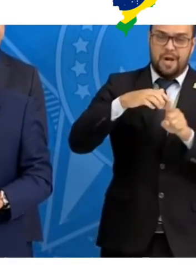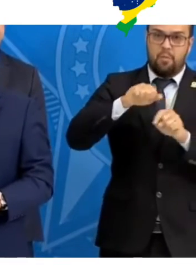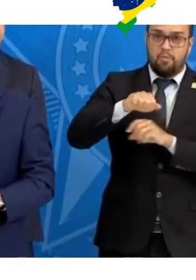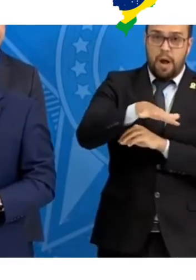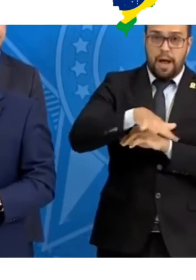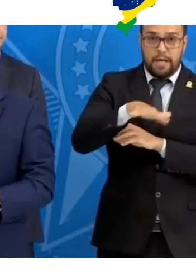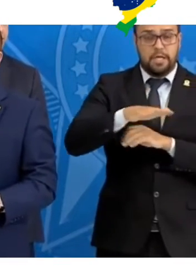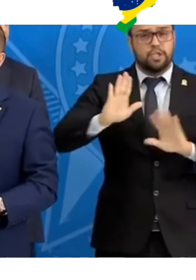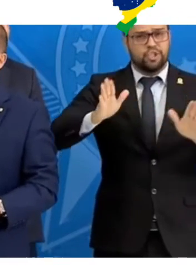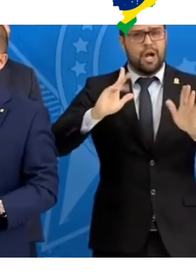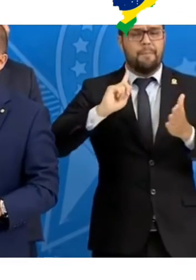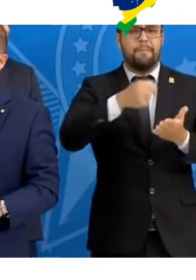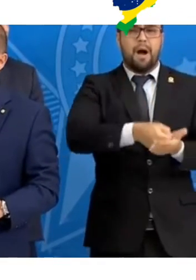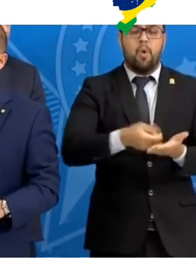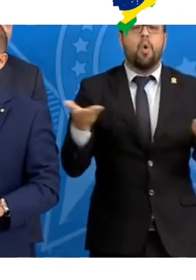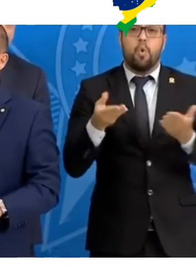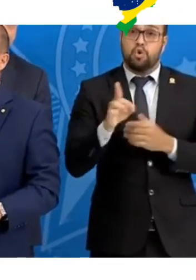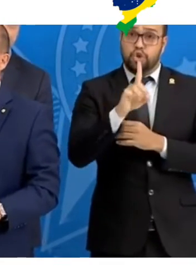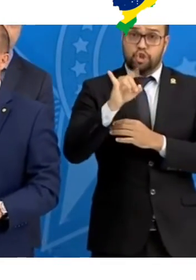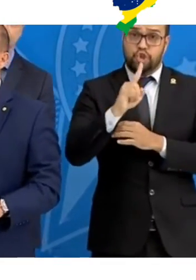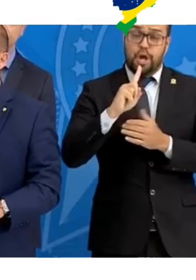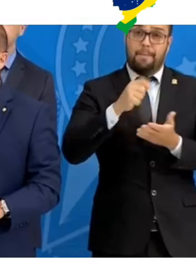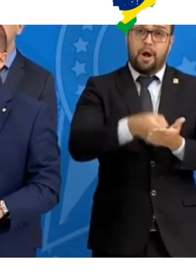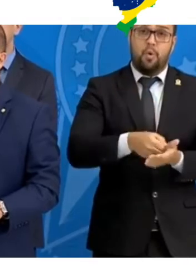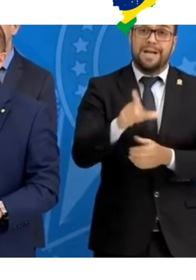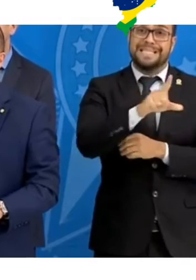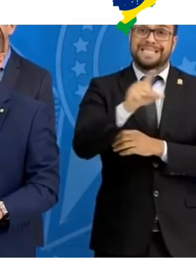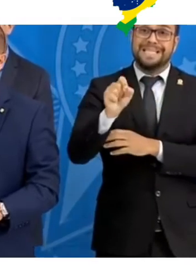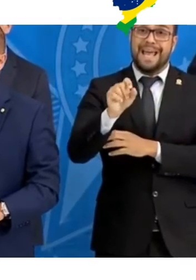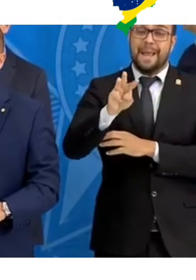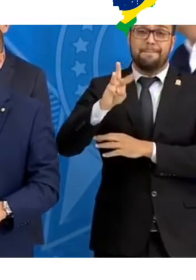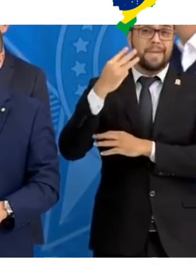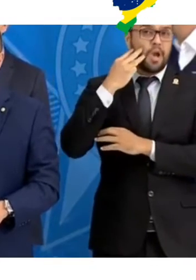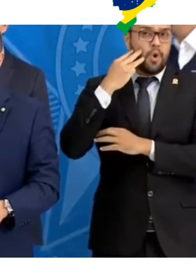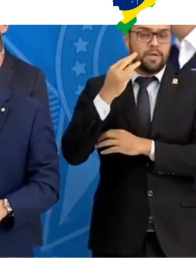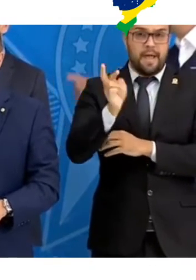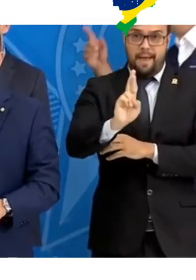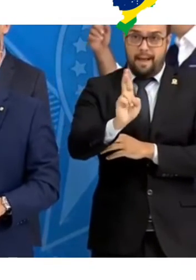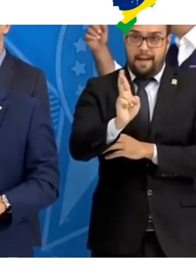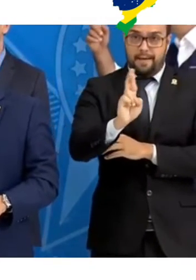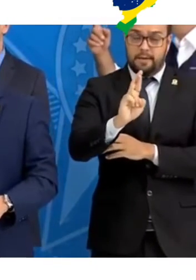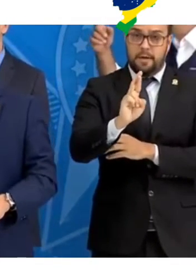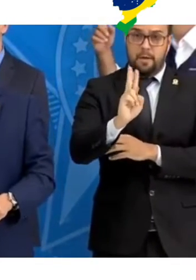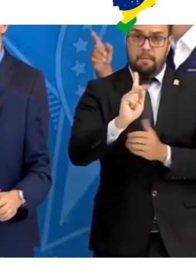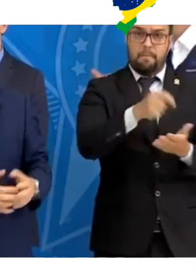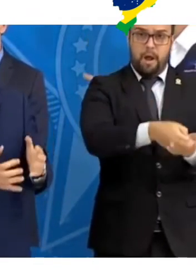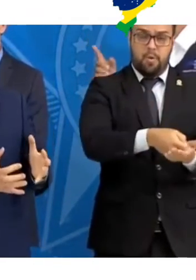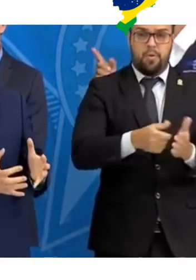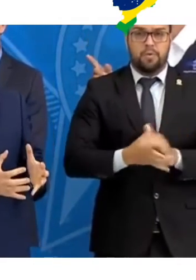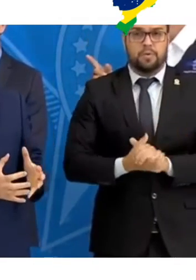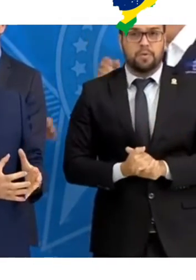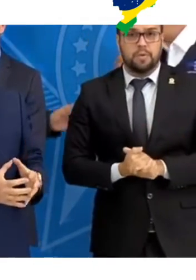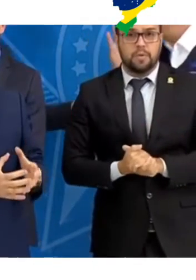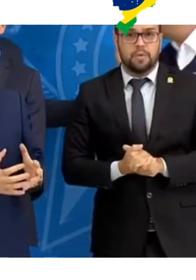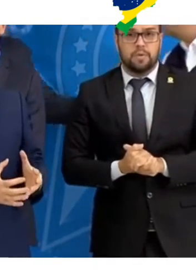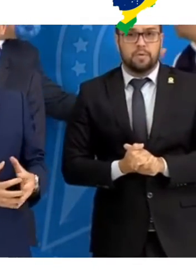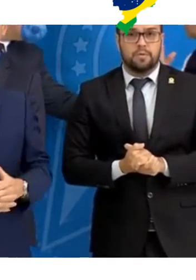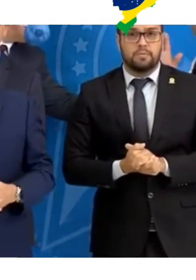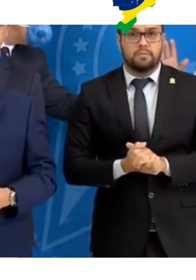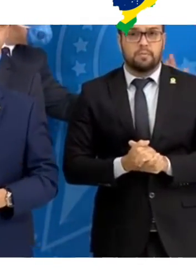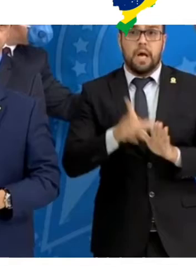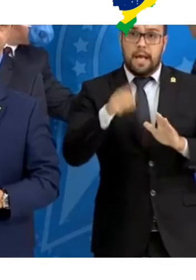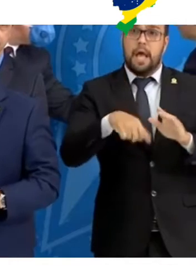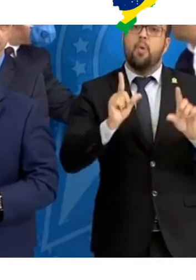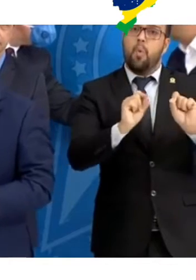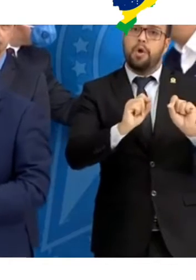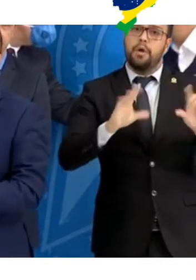já pagamos no dia de hoje 100 milhões de reais, que é o que está pactuado